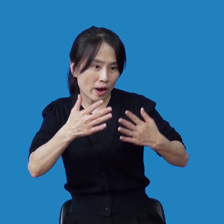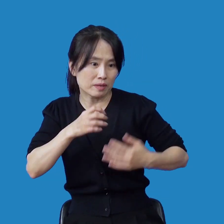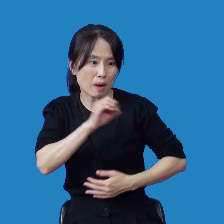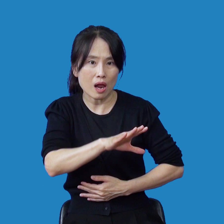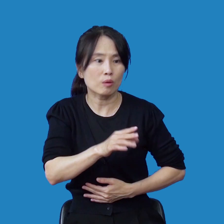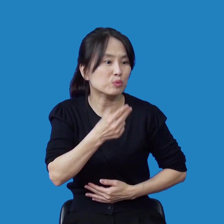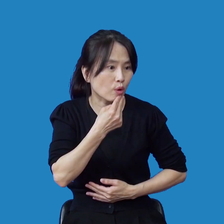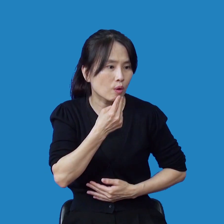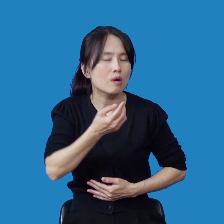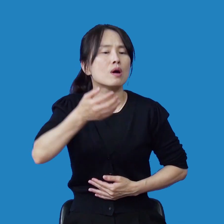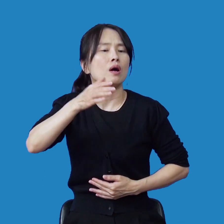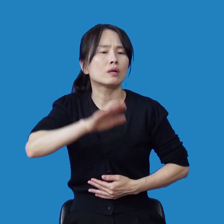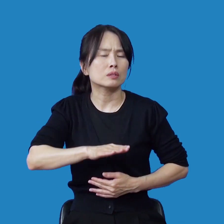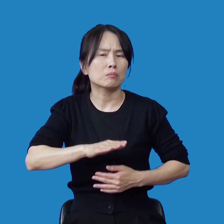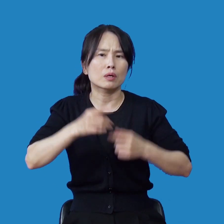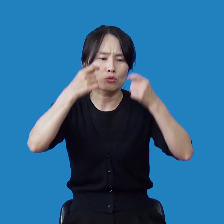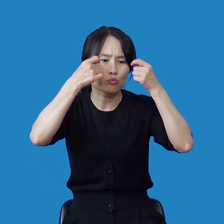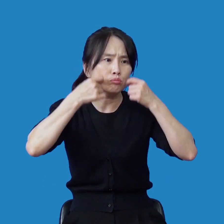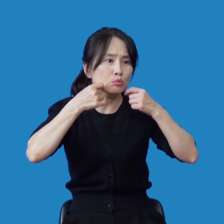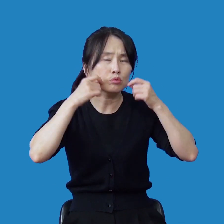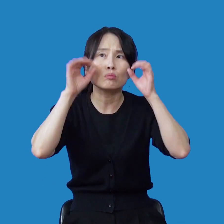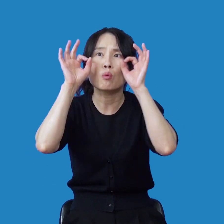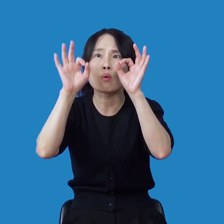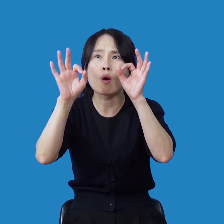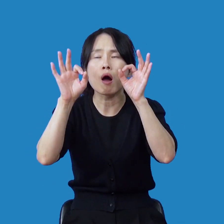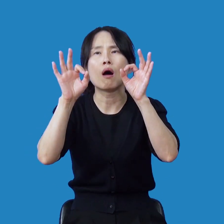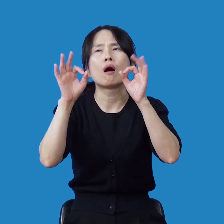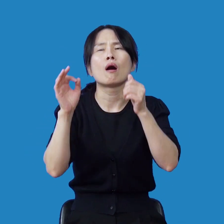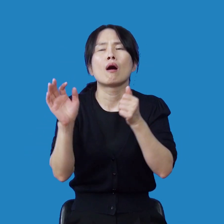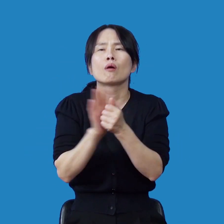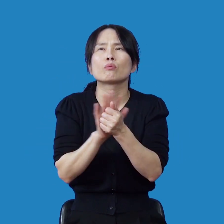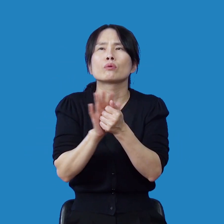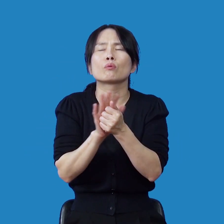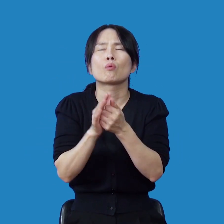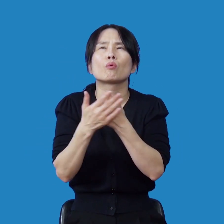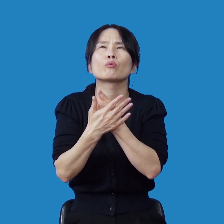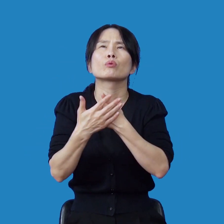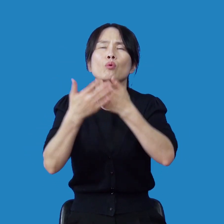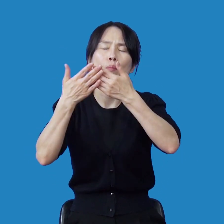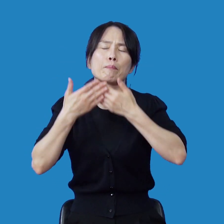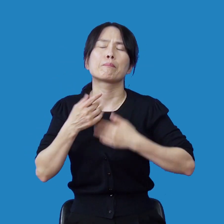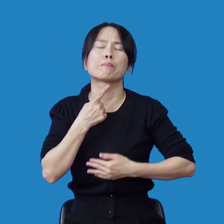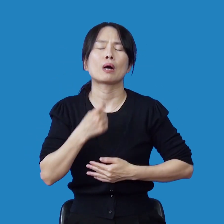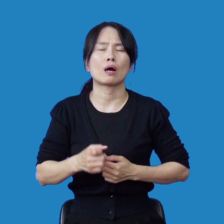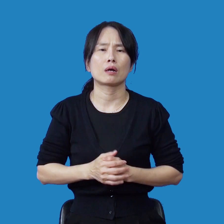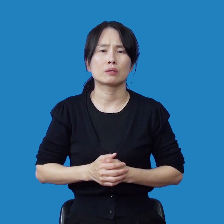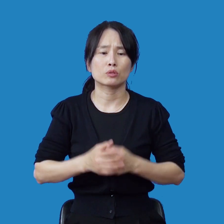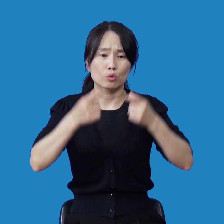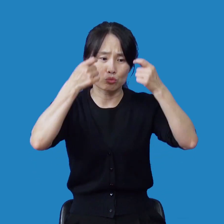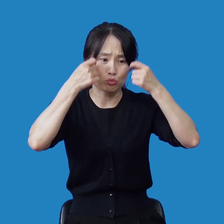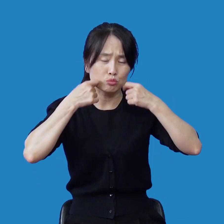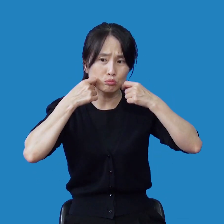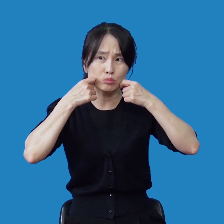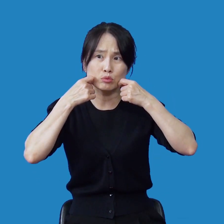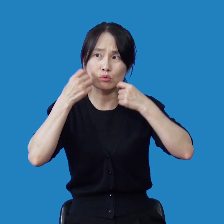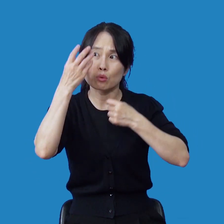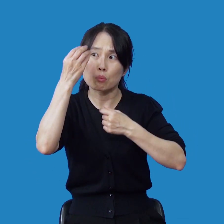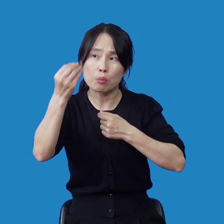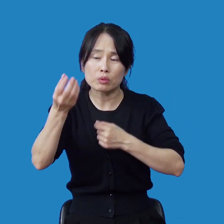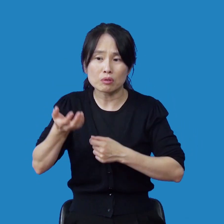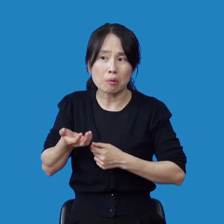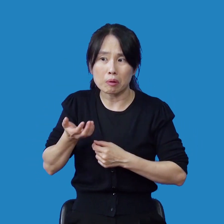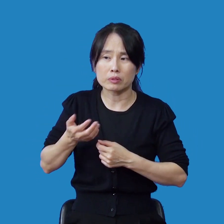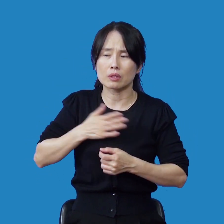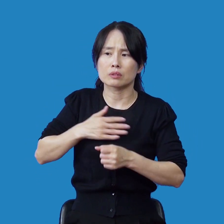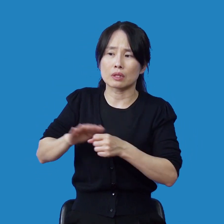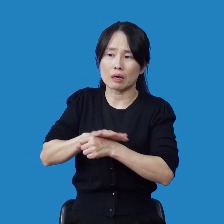그러나 이루 말할 수 없는 위로를 받았습니다. 그 눈물을 보기 전까지는 교수님이 자기를 얼마나 사랑한다는 것을 잘